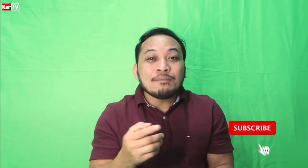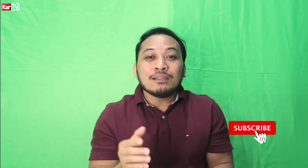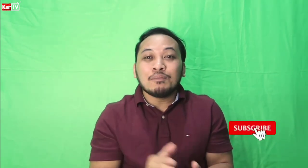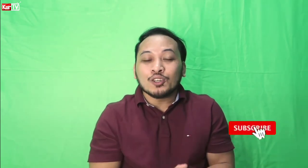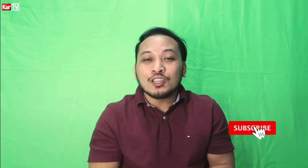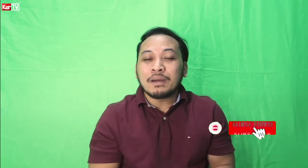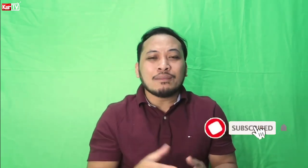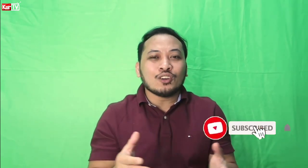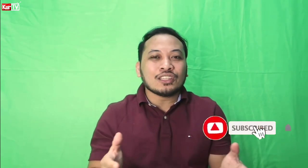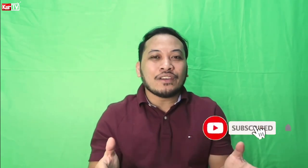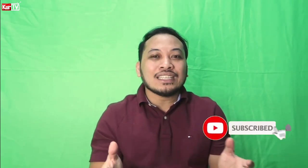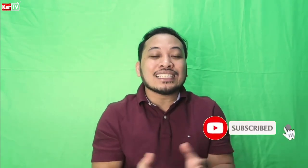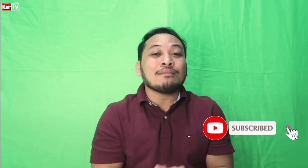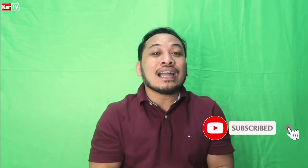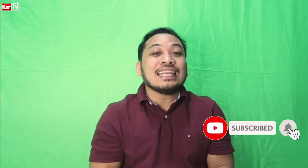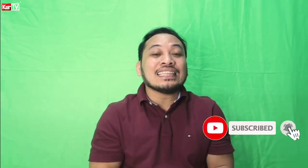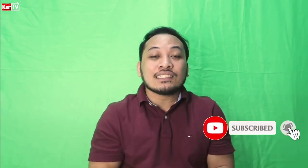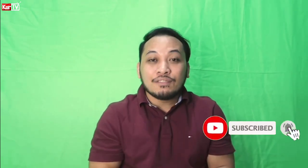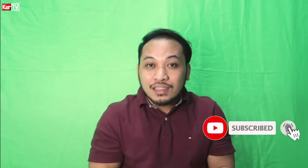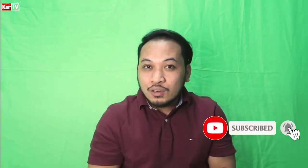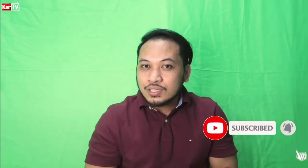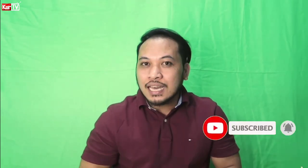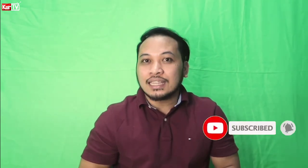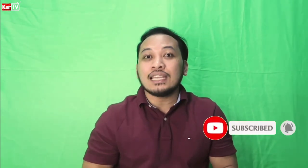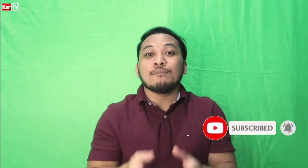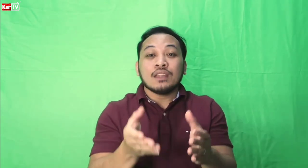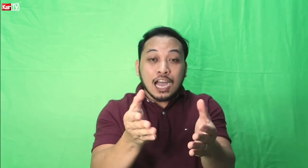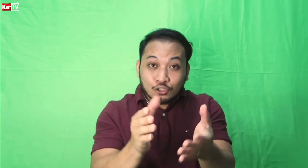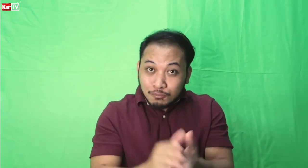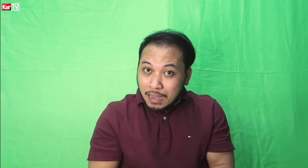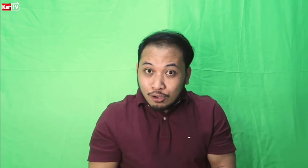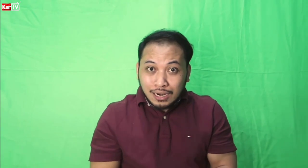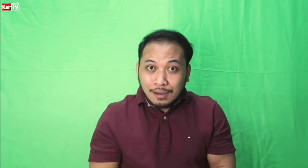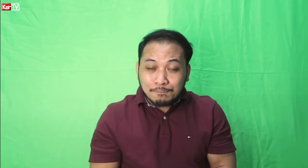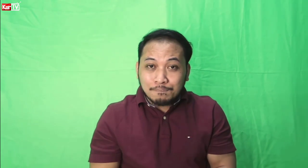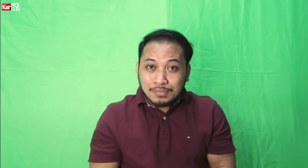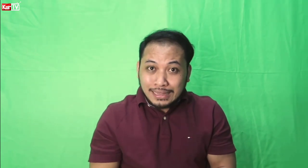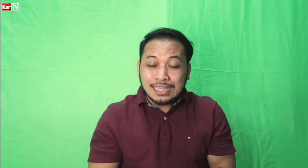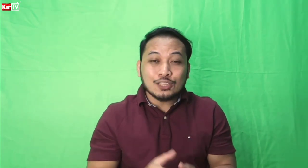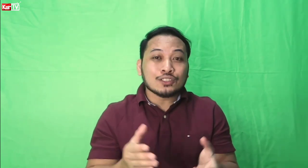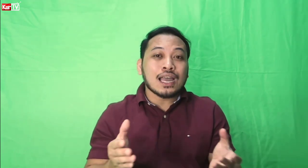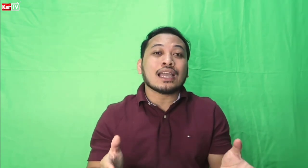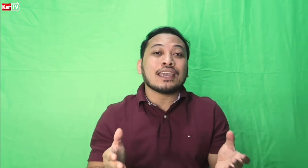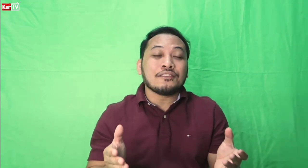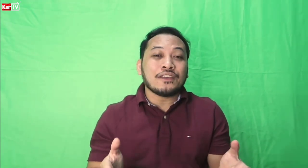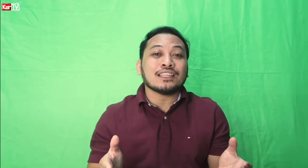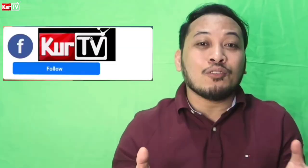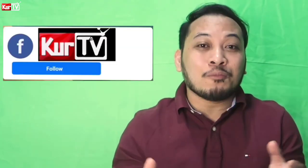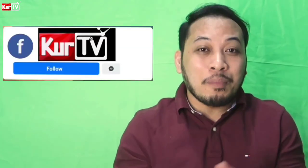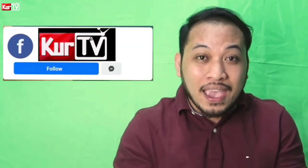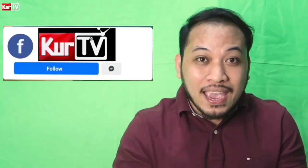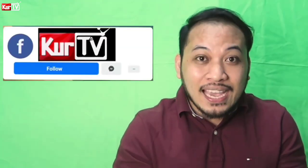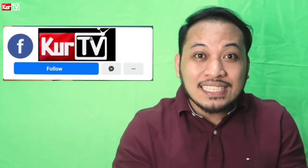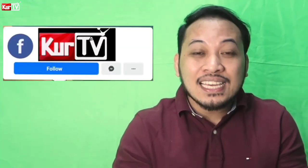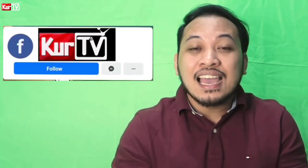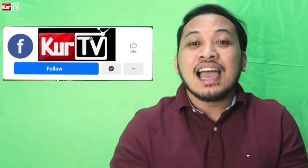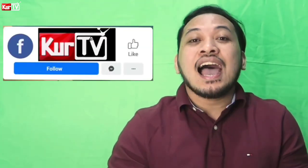bell button para ma-notified ka sa mga latest videos natin. At kung bago ka lang din dito sa aking Facebook page,